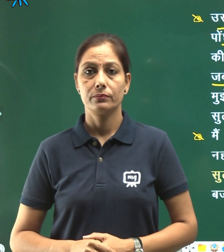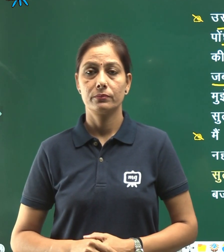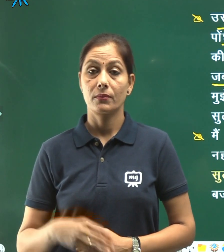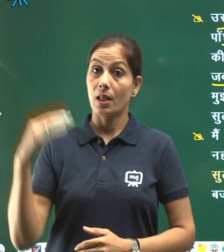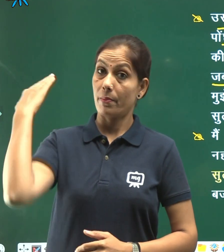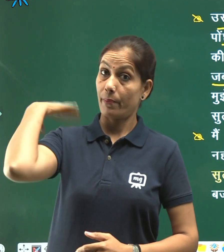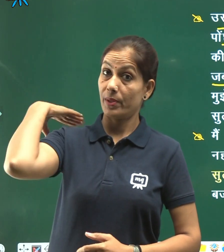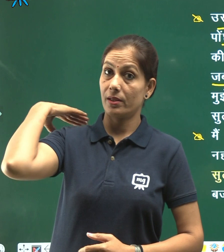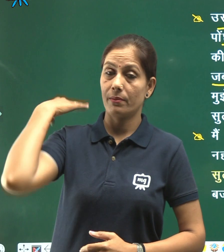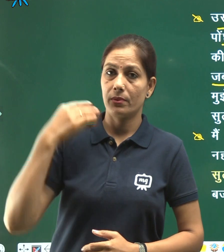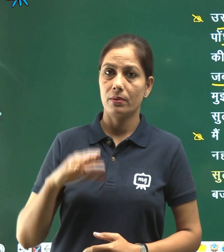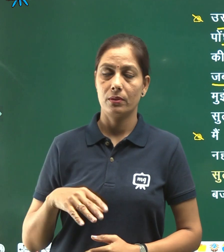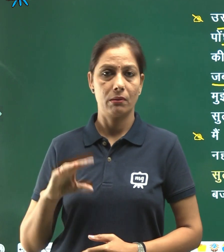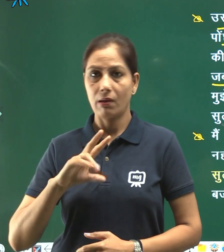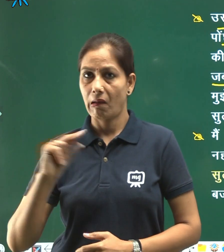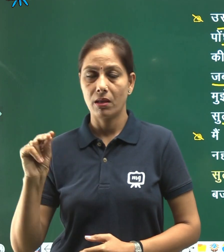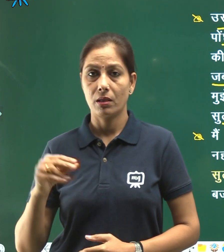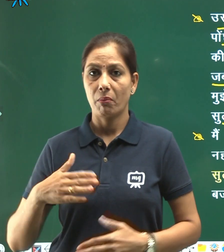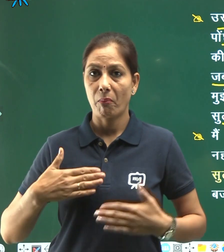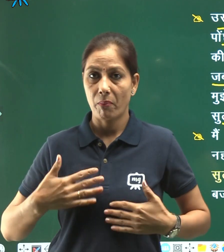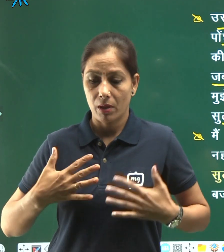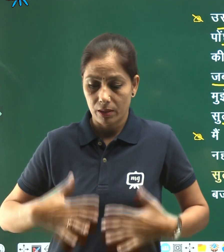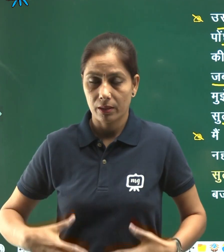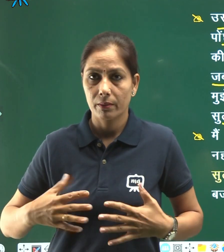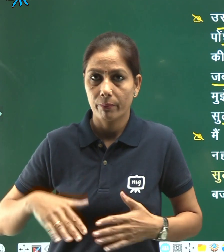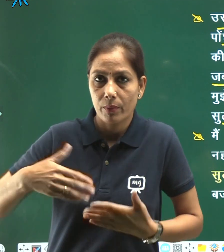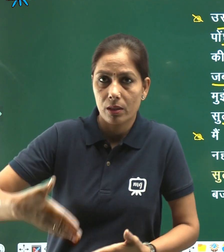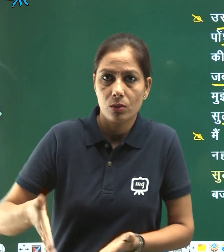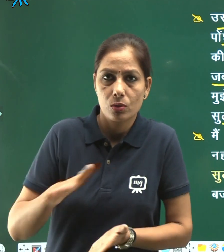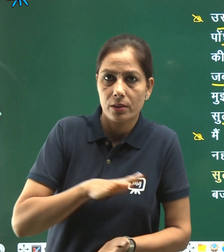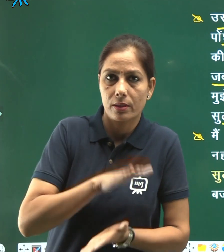चित नहीं पेट के बल सुलाना,